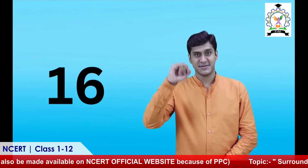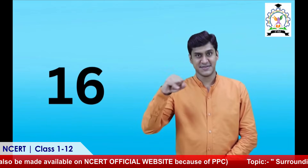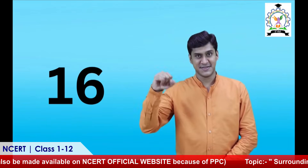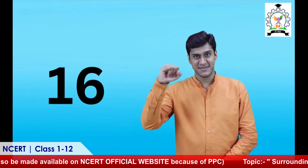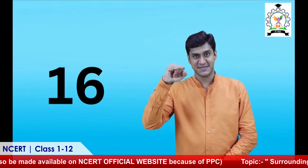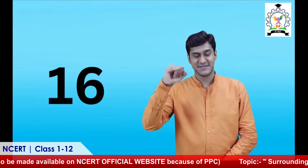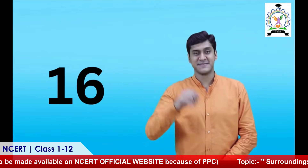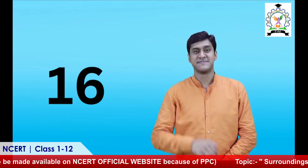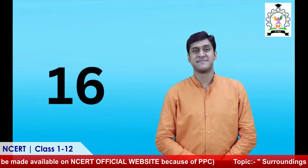16